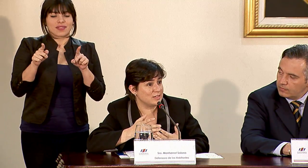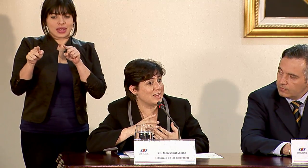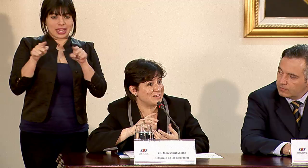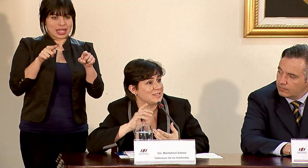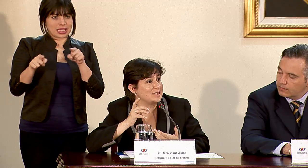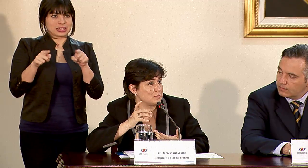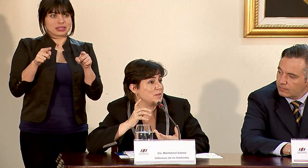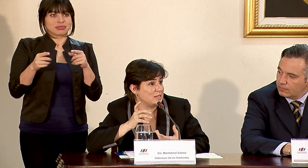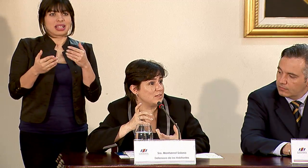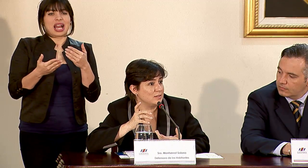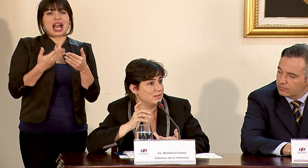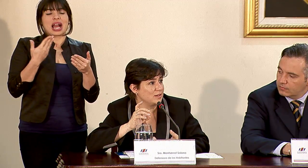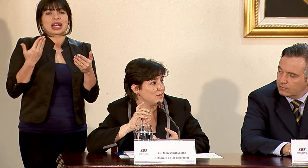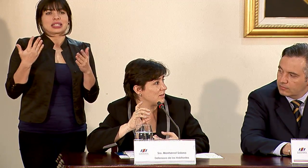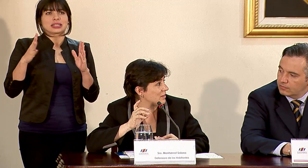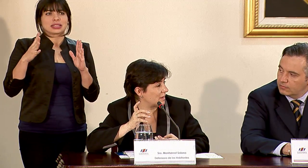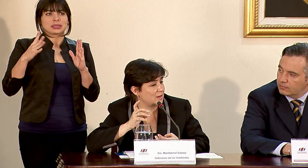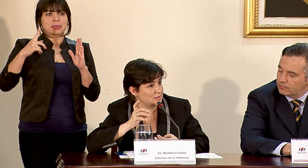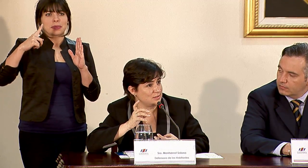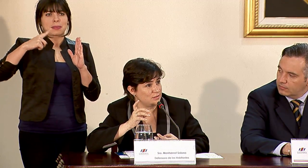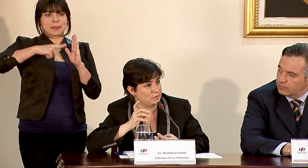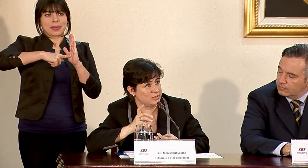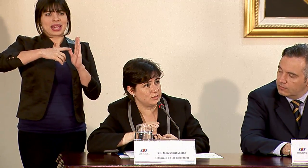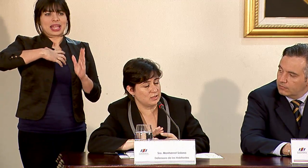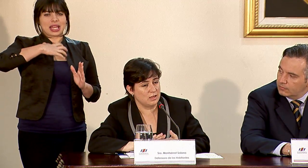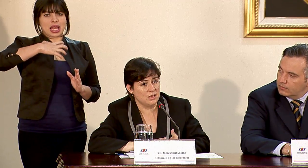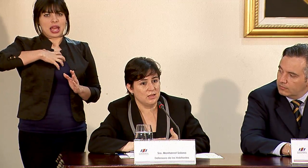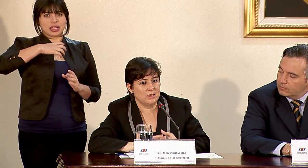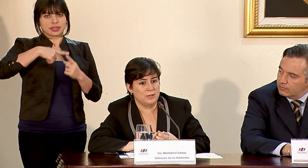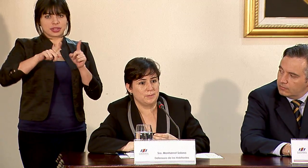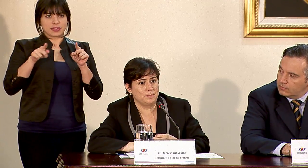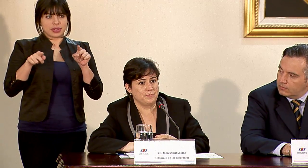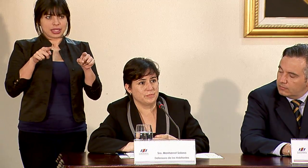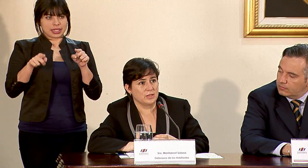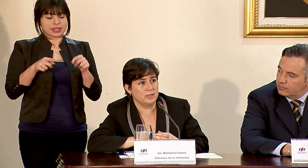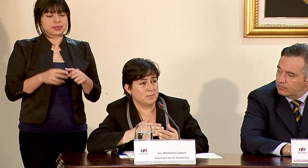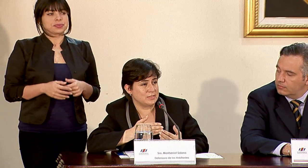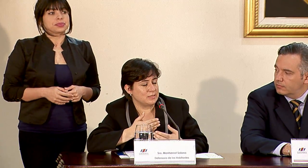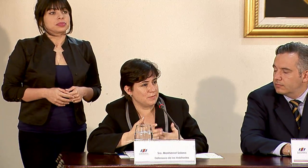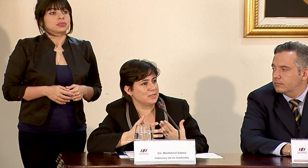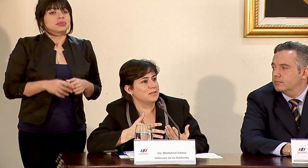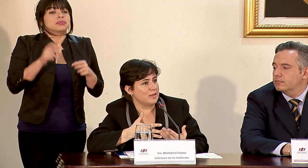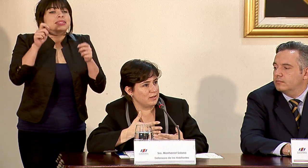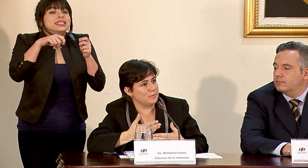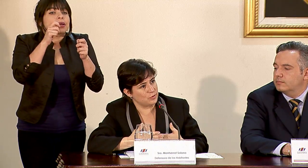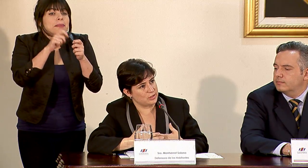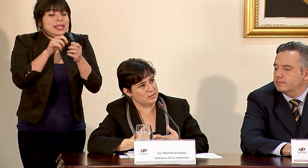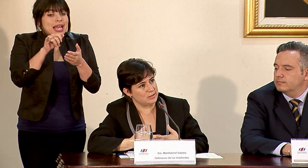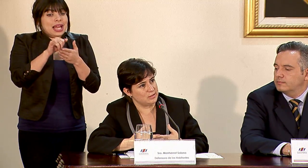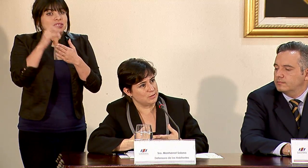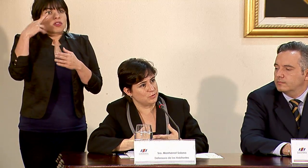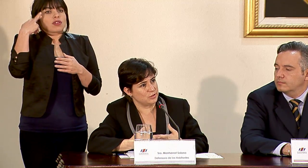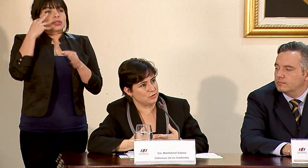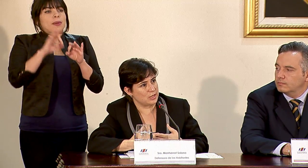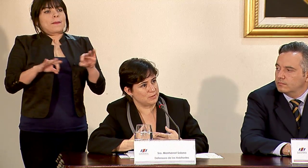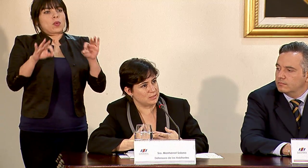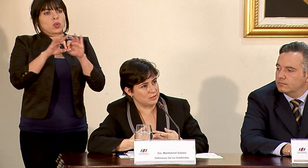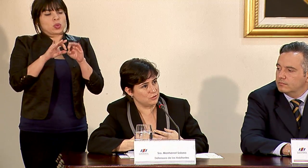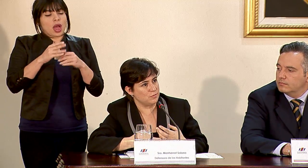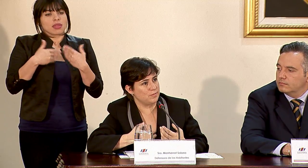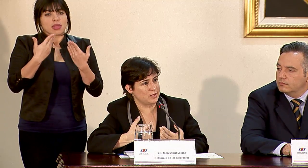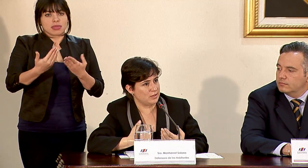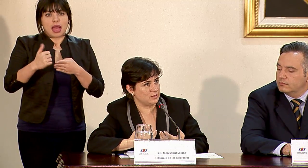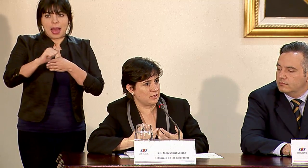llega a ser casi las mil quejas de diferencia. Y precisamente de ahí la importancia de este proceso de